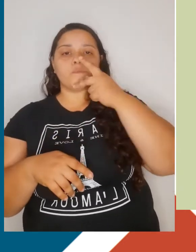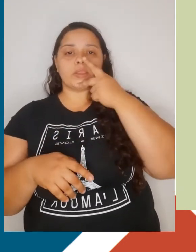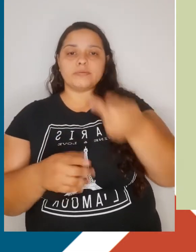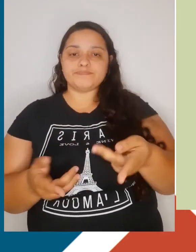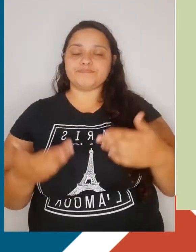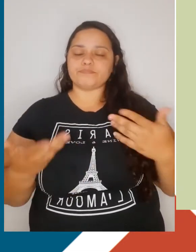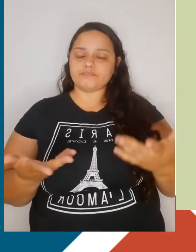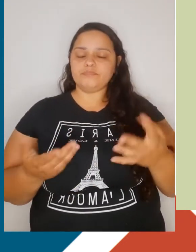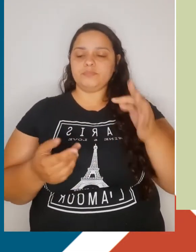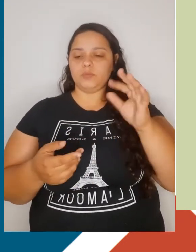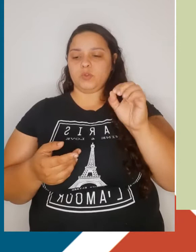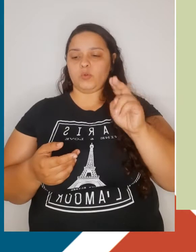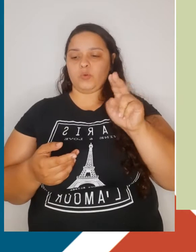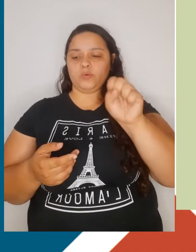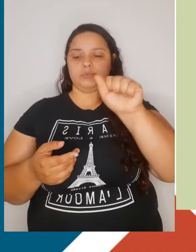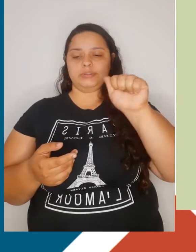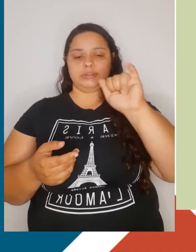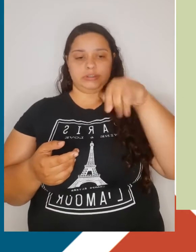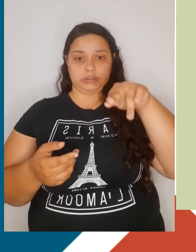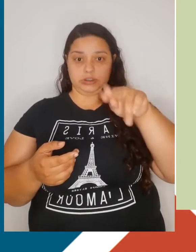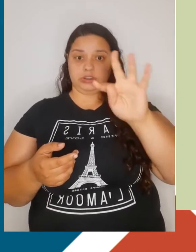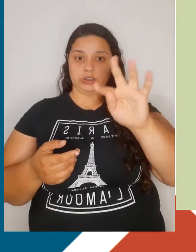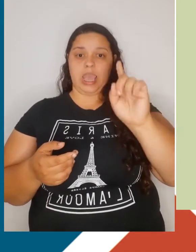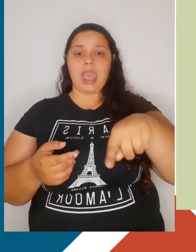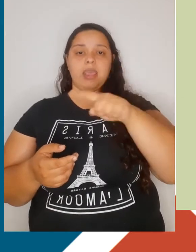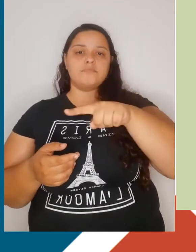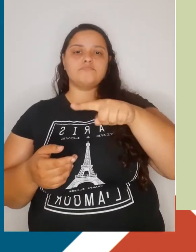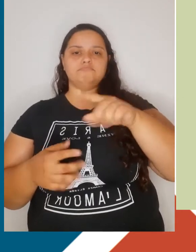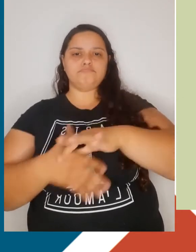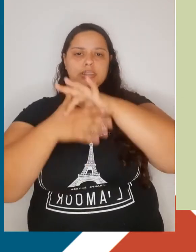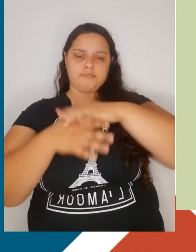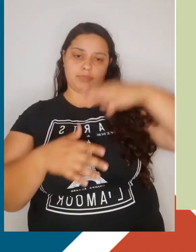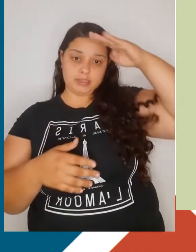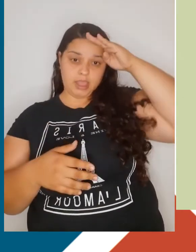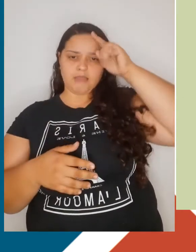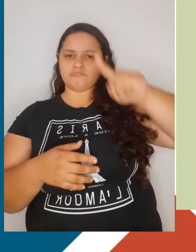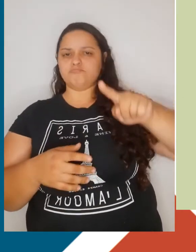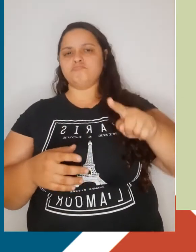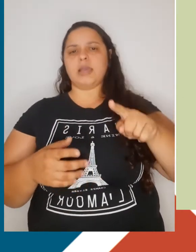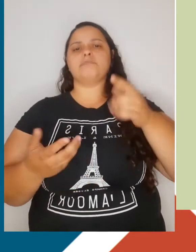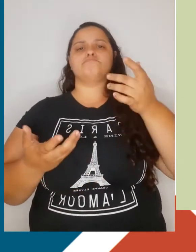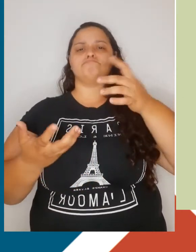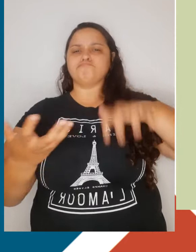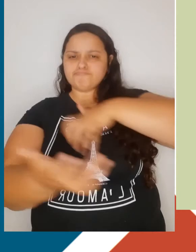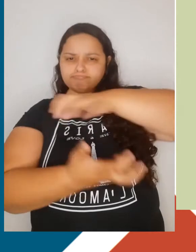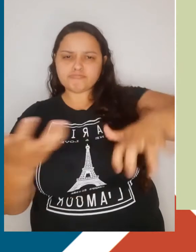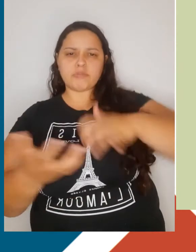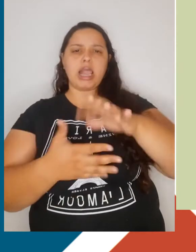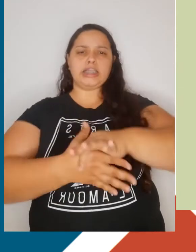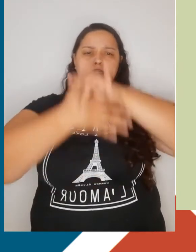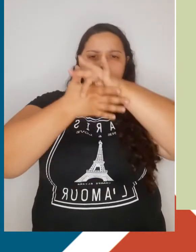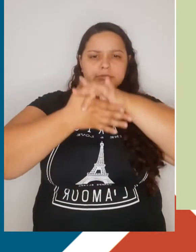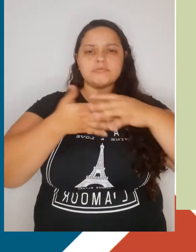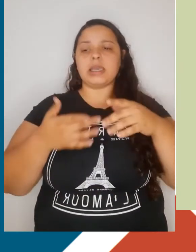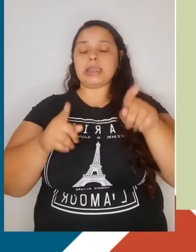falar? Bom, Toussaint Louverture foi um grande líder militar, um dos principais revolucionários da